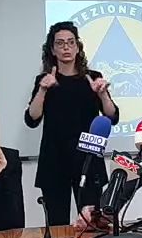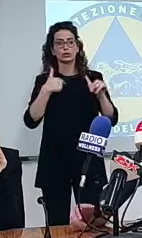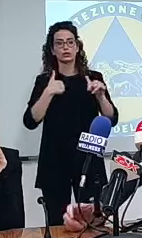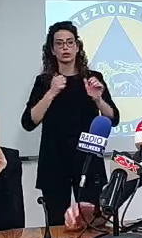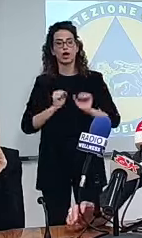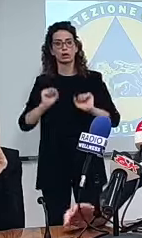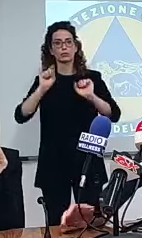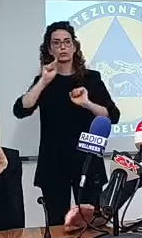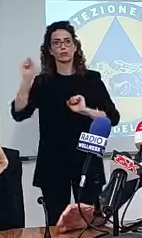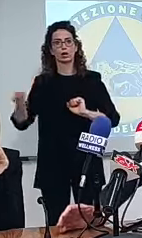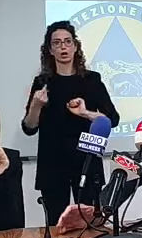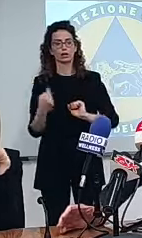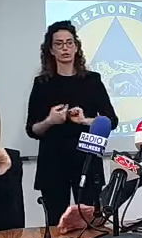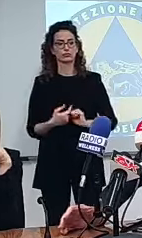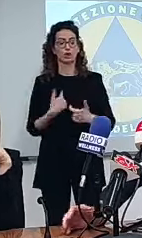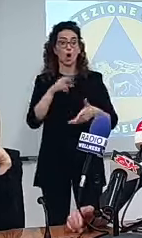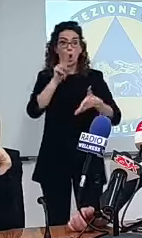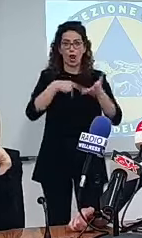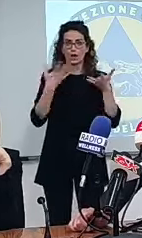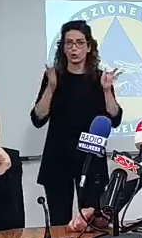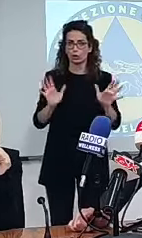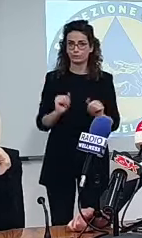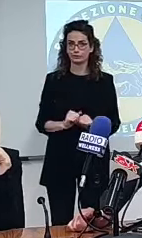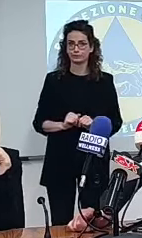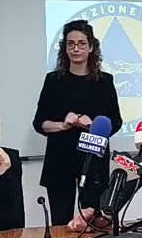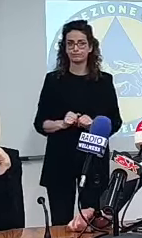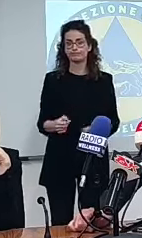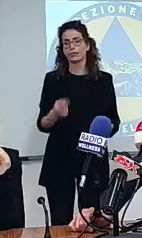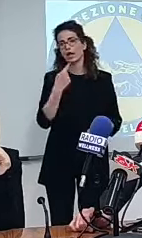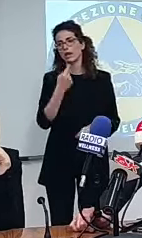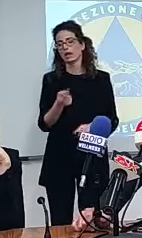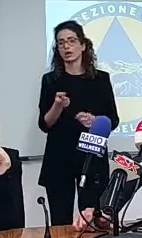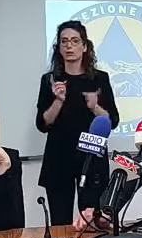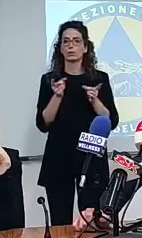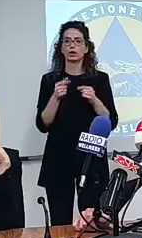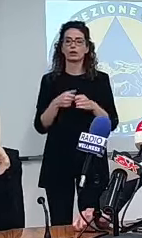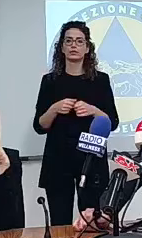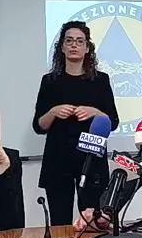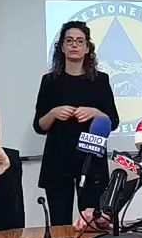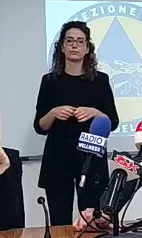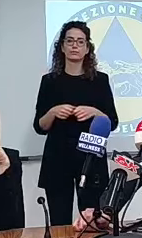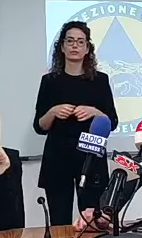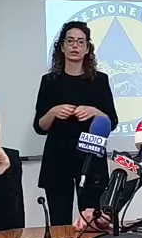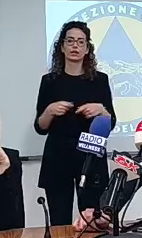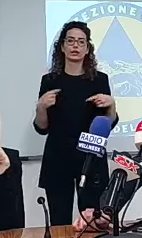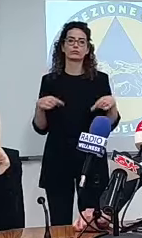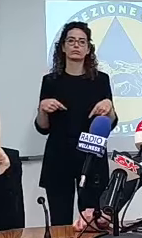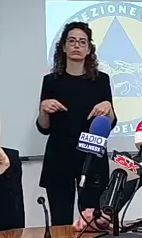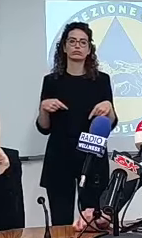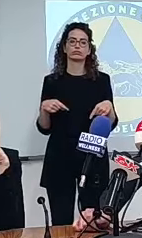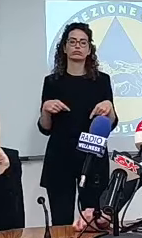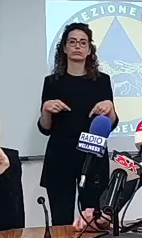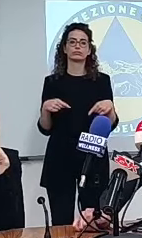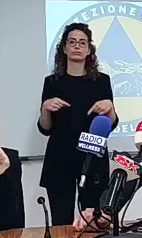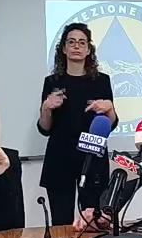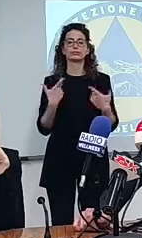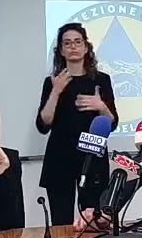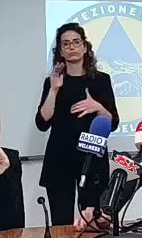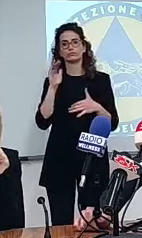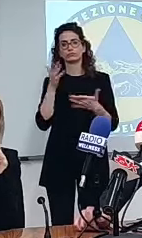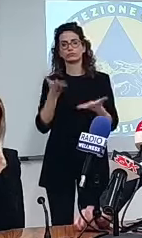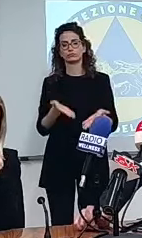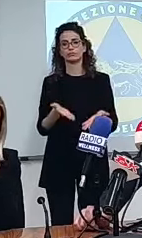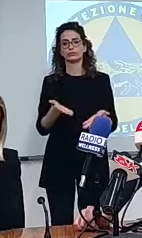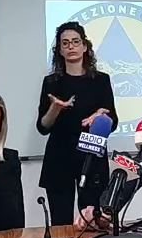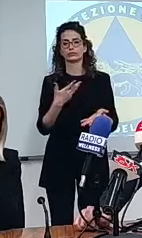maggiore, l'ho letto, per dire che insomma anche su queste proiezioni